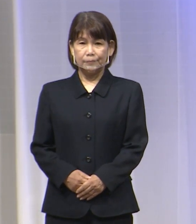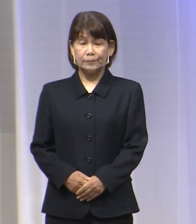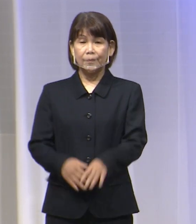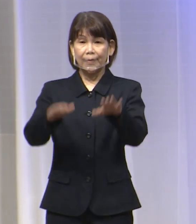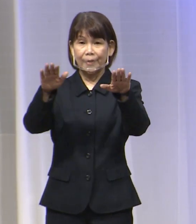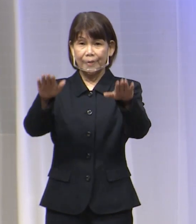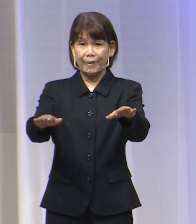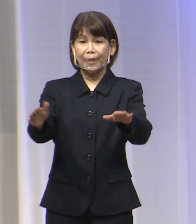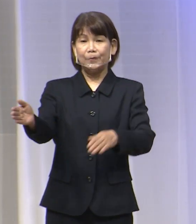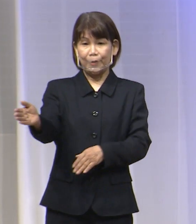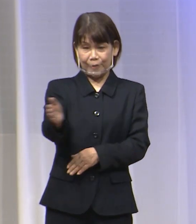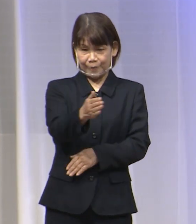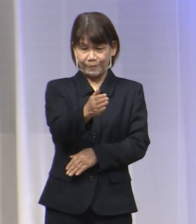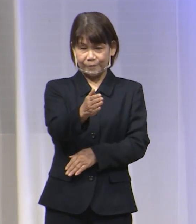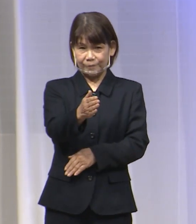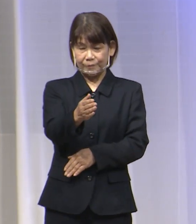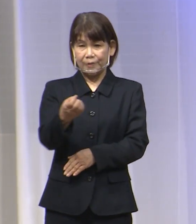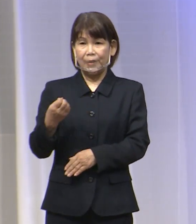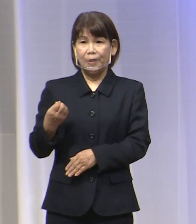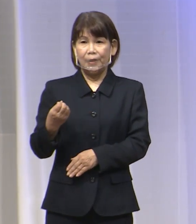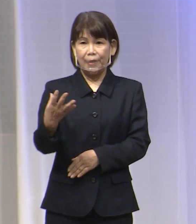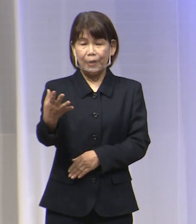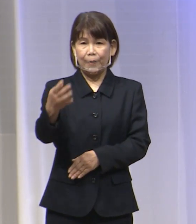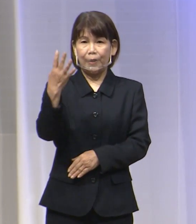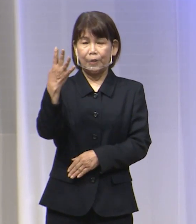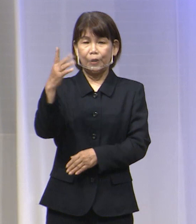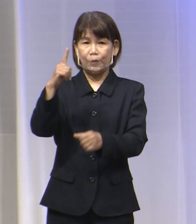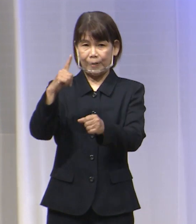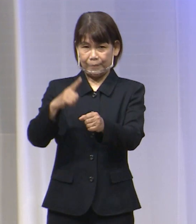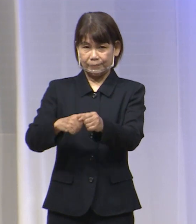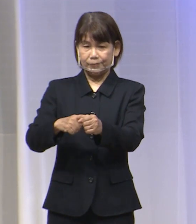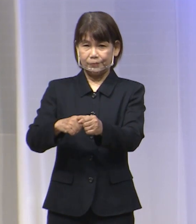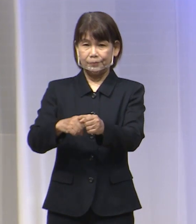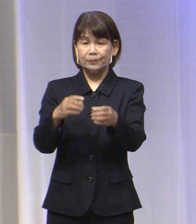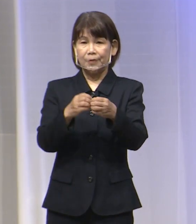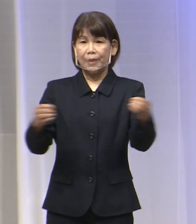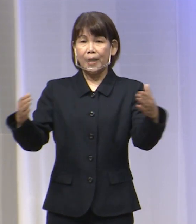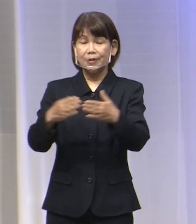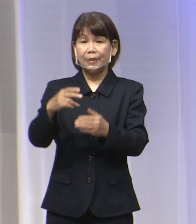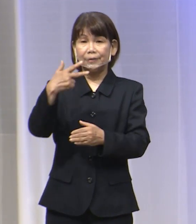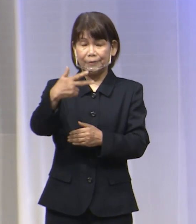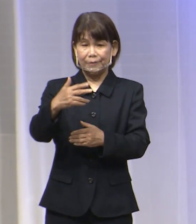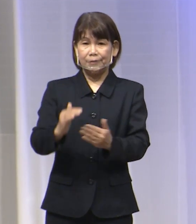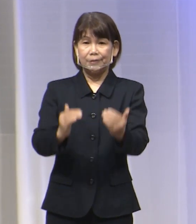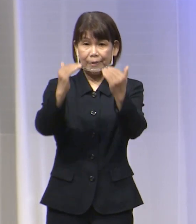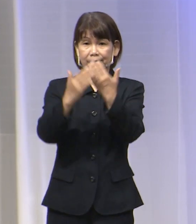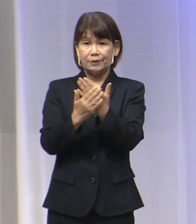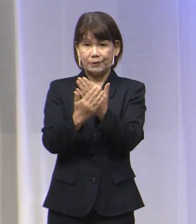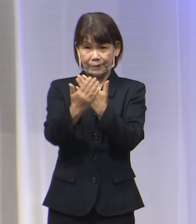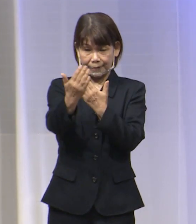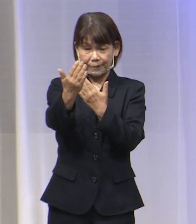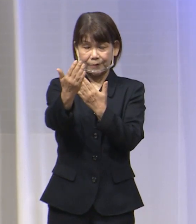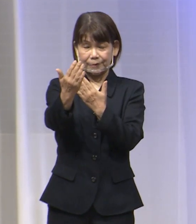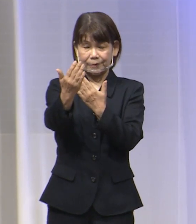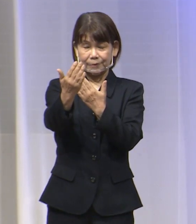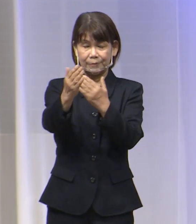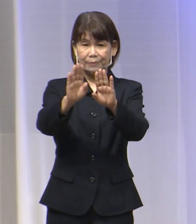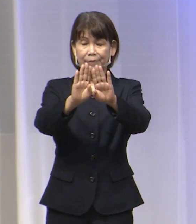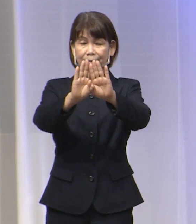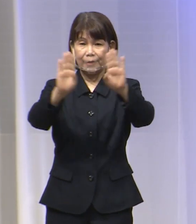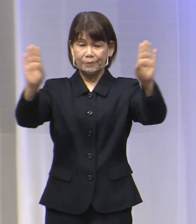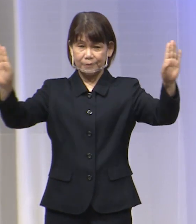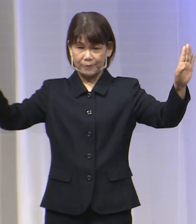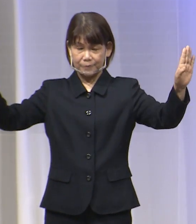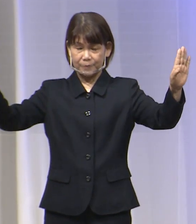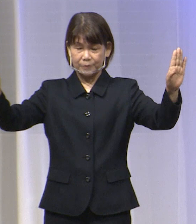只今より例は4年長崎市成人式を海好き